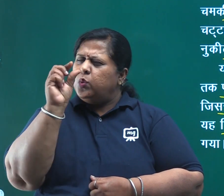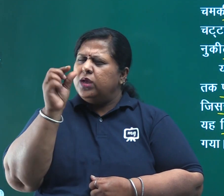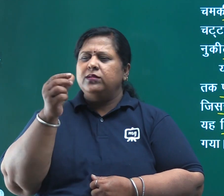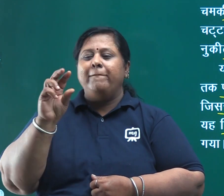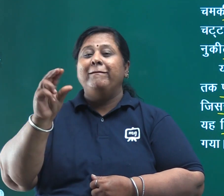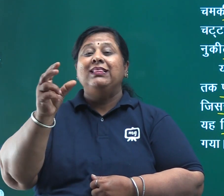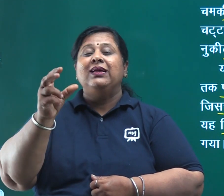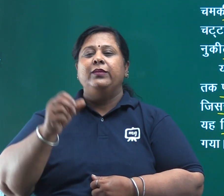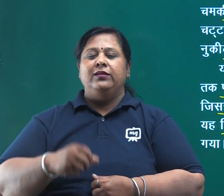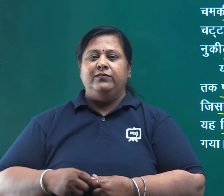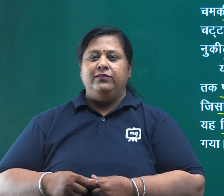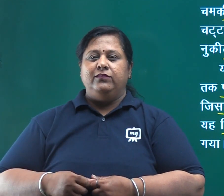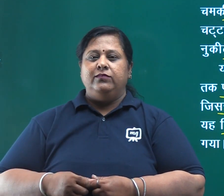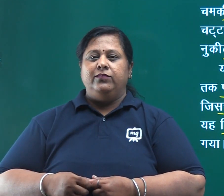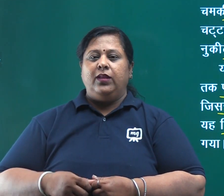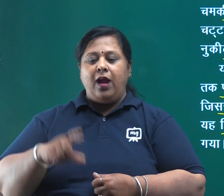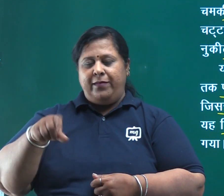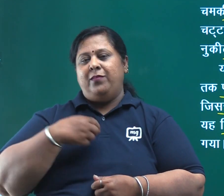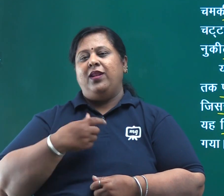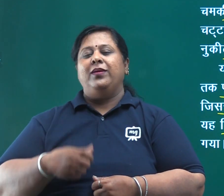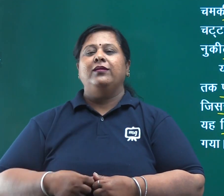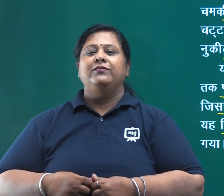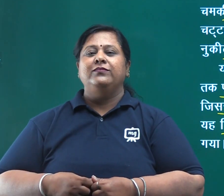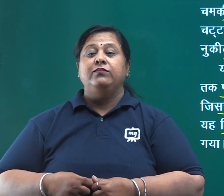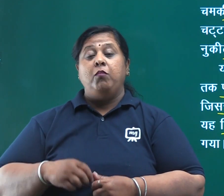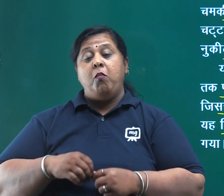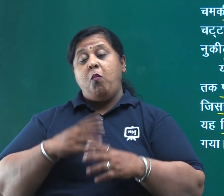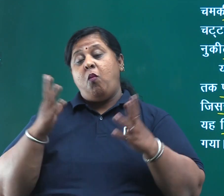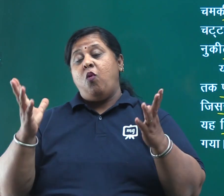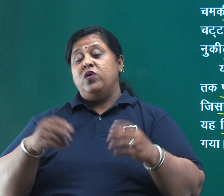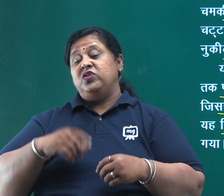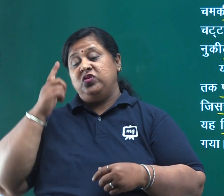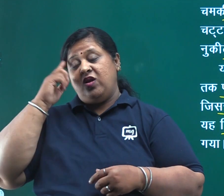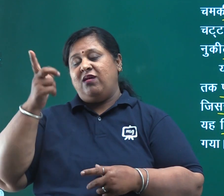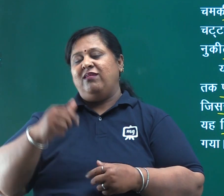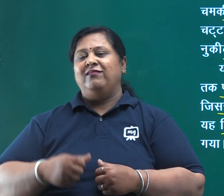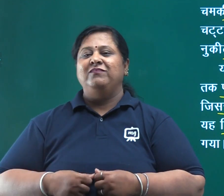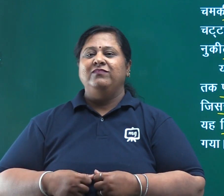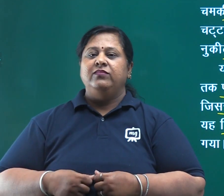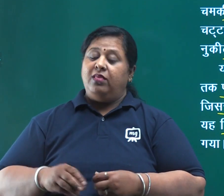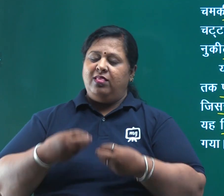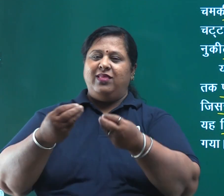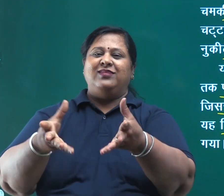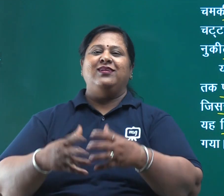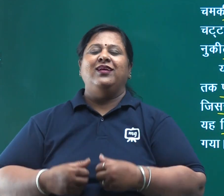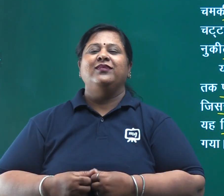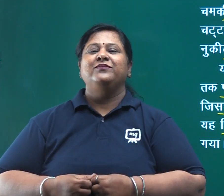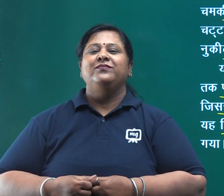भी अपने बारे में बहुत जानकारी दे सकता